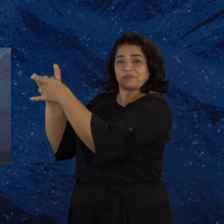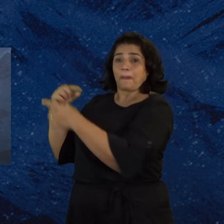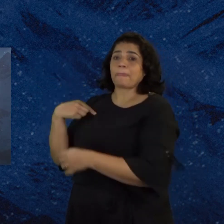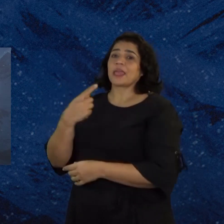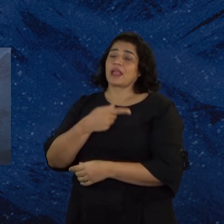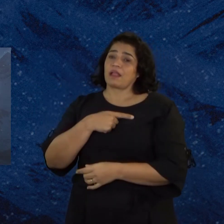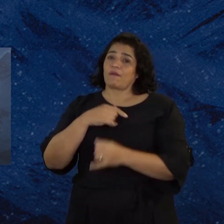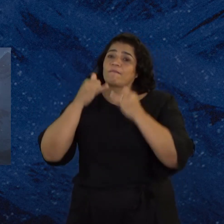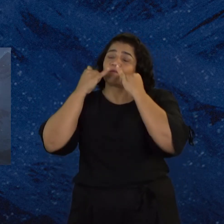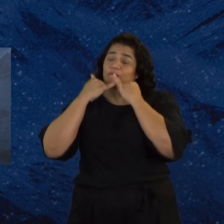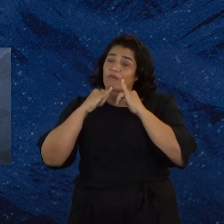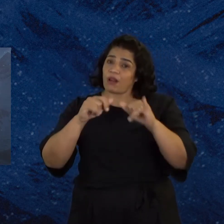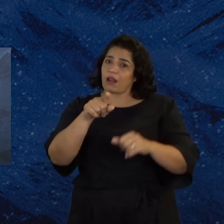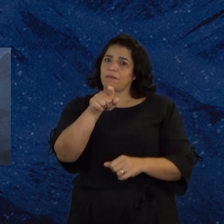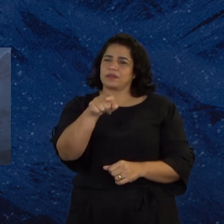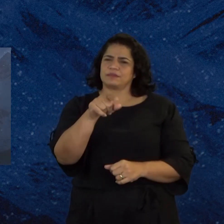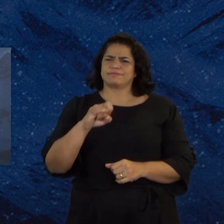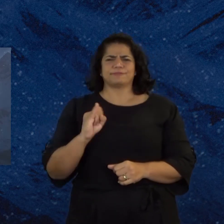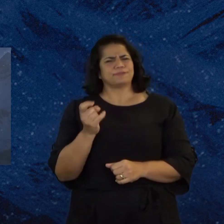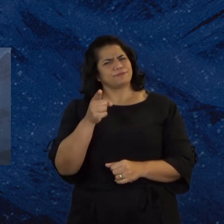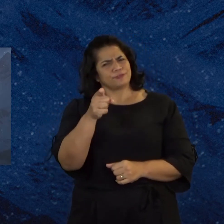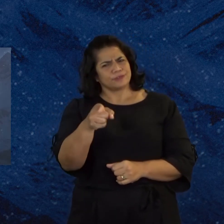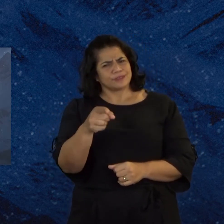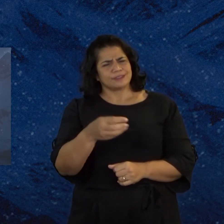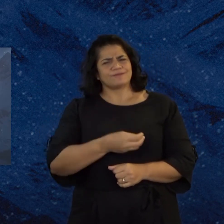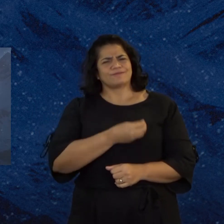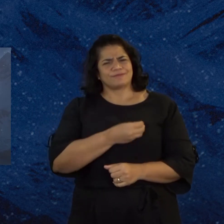para você. Se você está nesse ambiente,